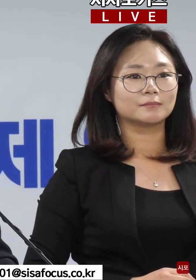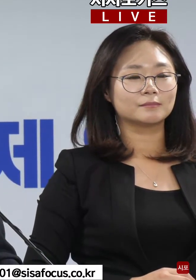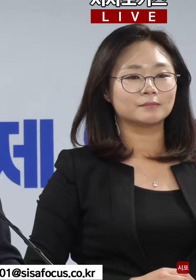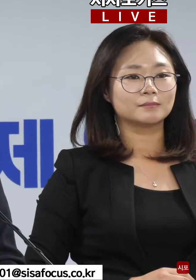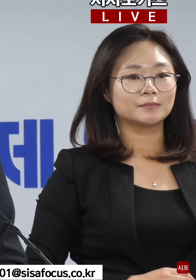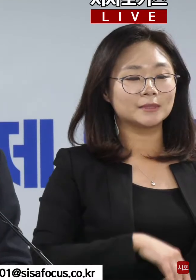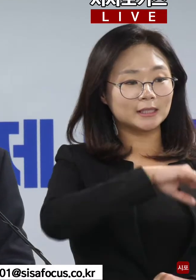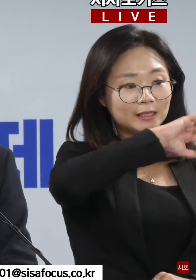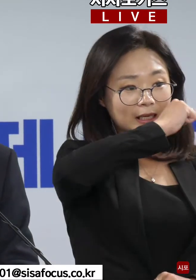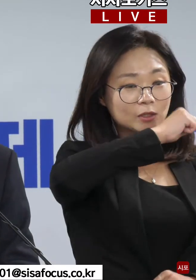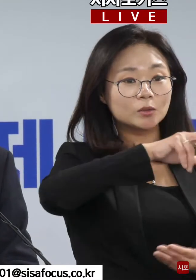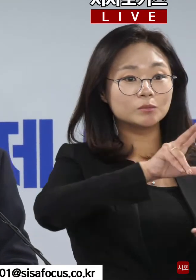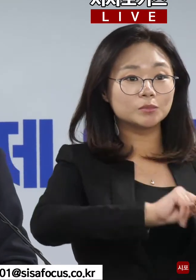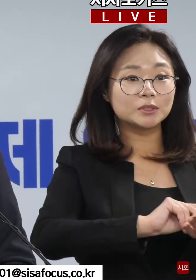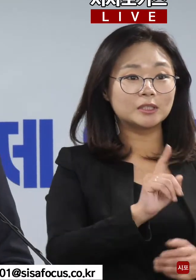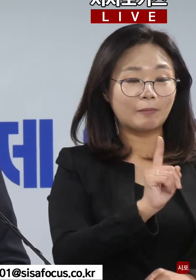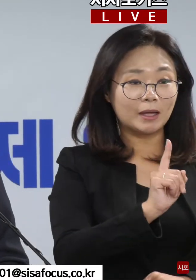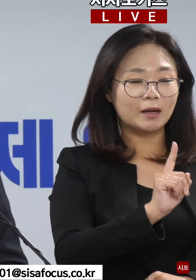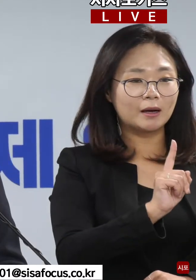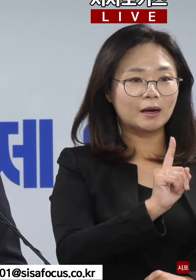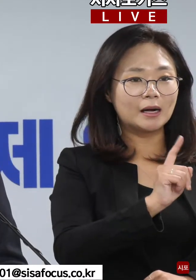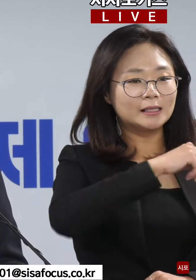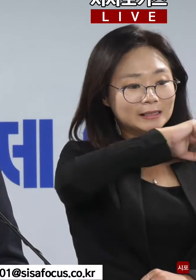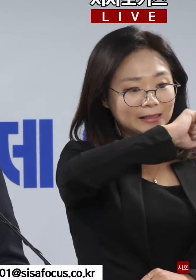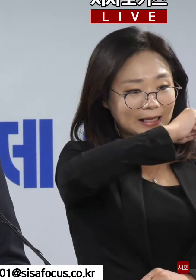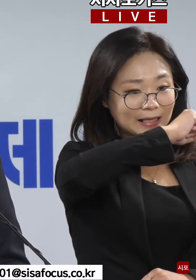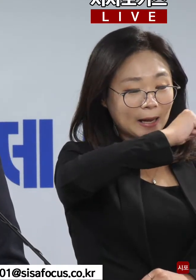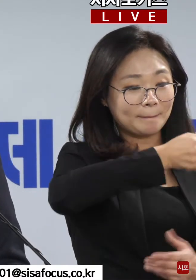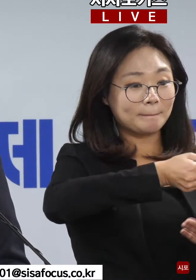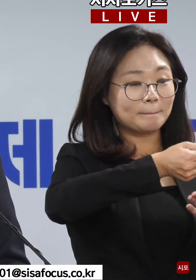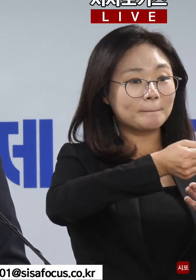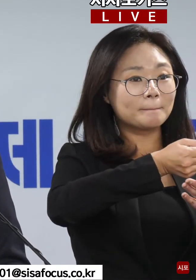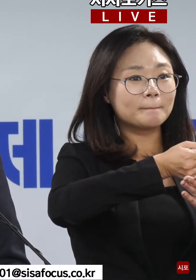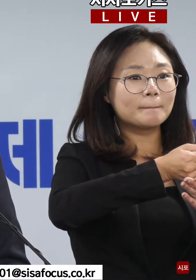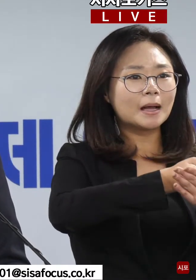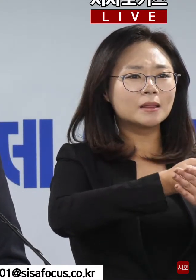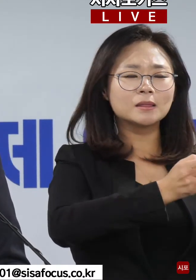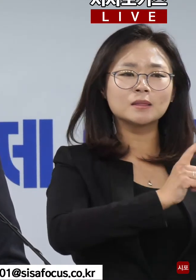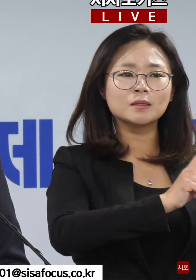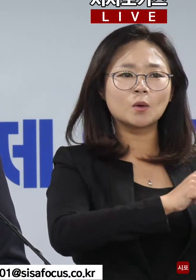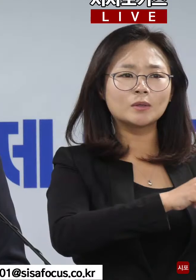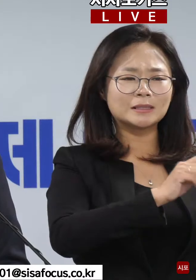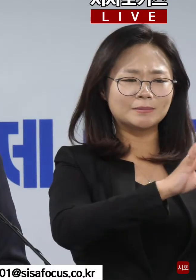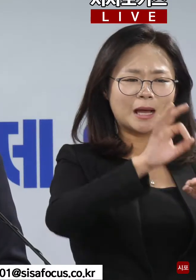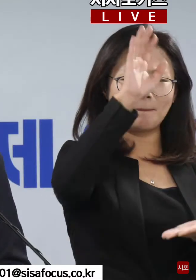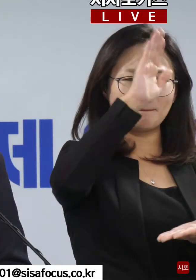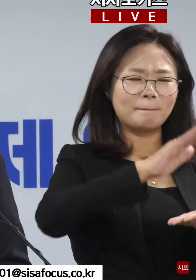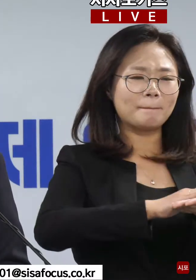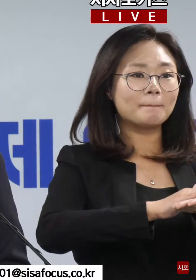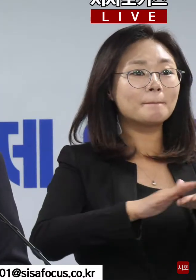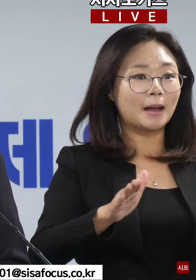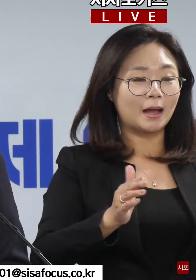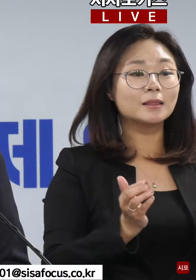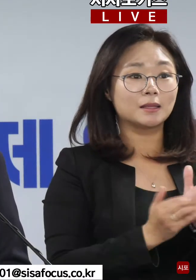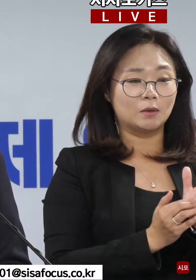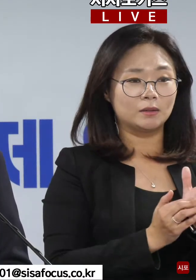일단 추경 문제는 이미 이제 추경으로 편성된 예산을 지금 다 써버린